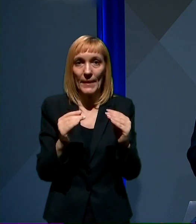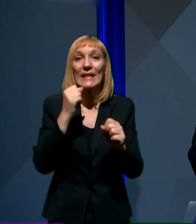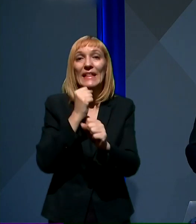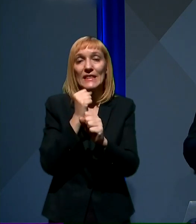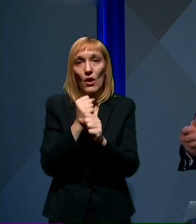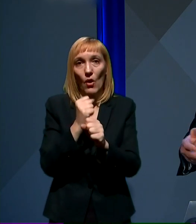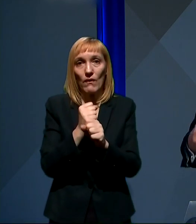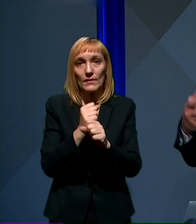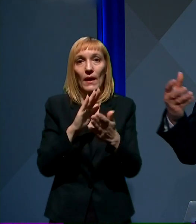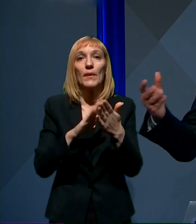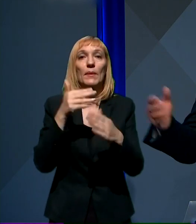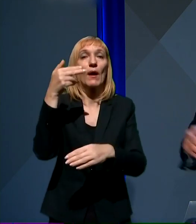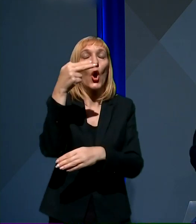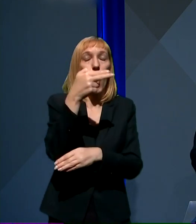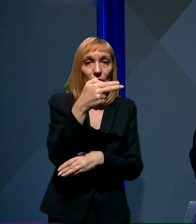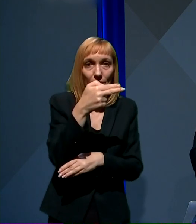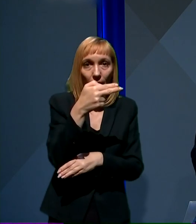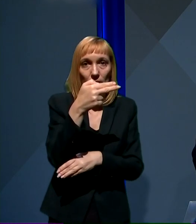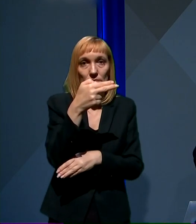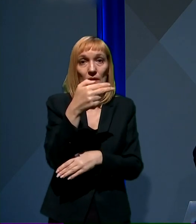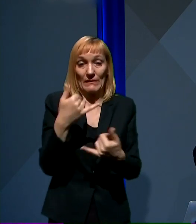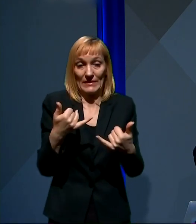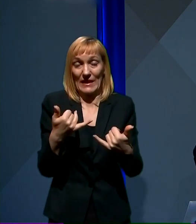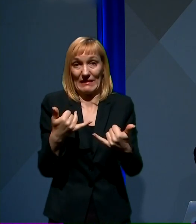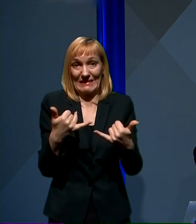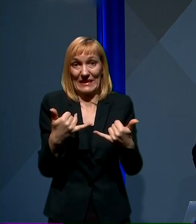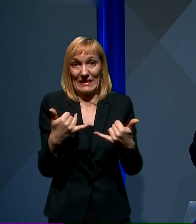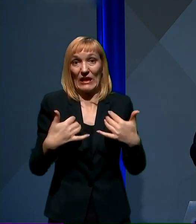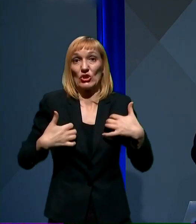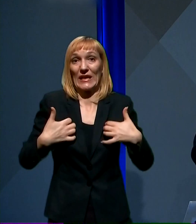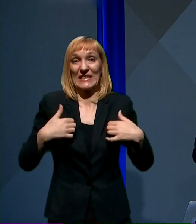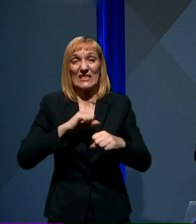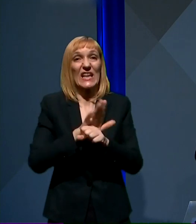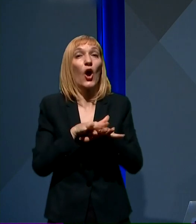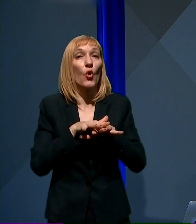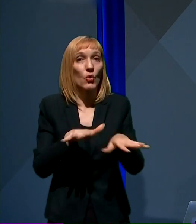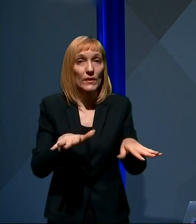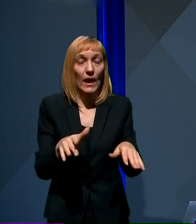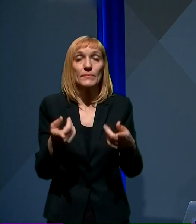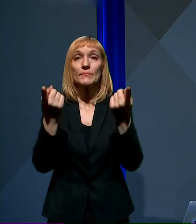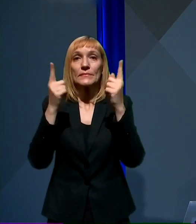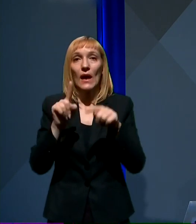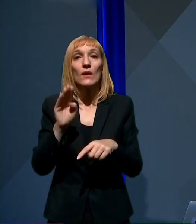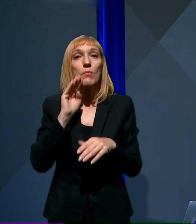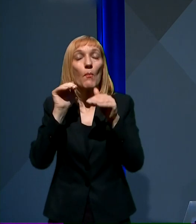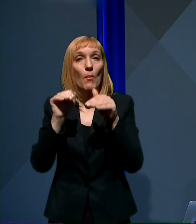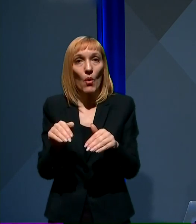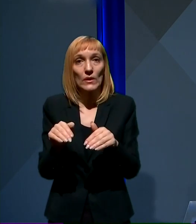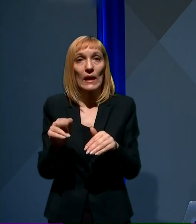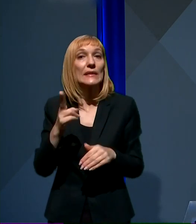delovanja hotela v pogojih korona krize, pa če hočete, da bomo morali